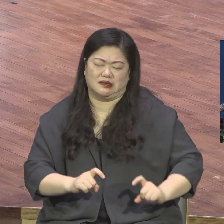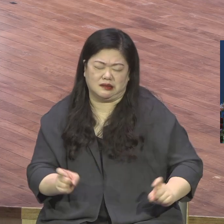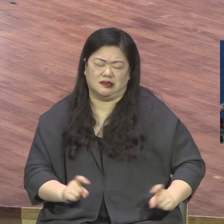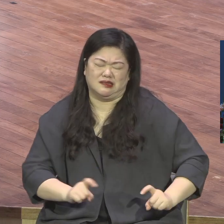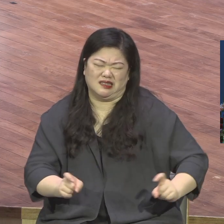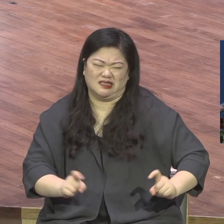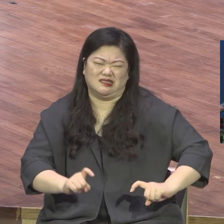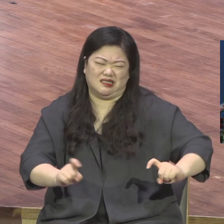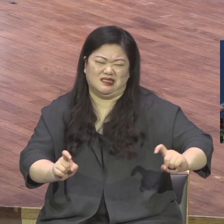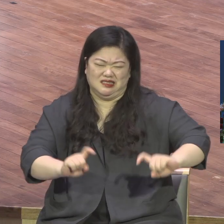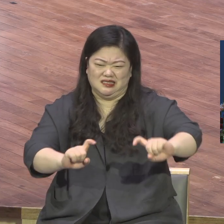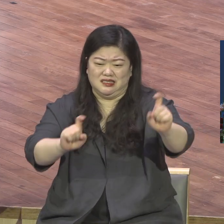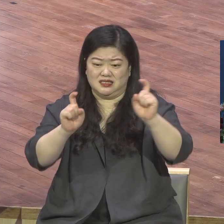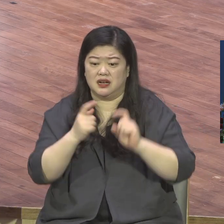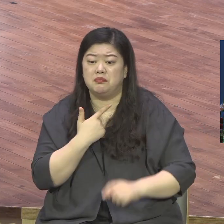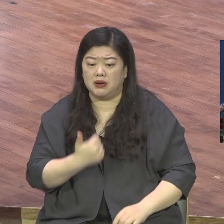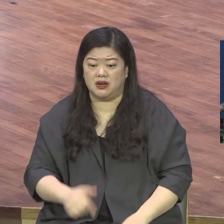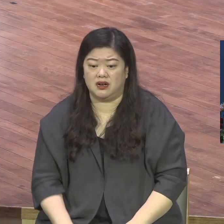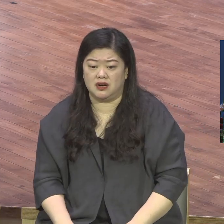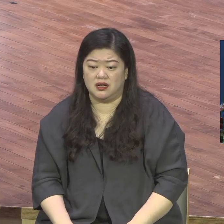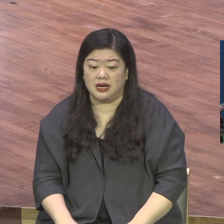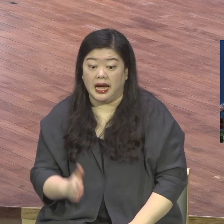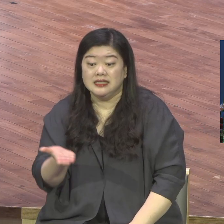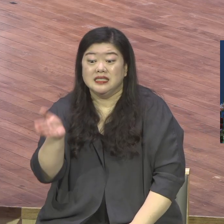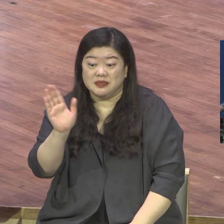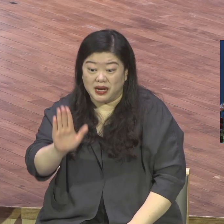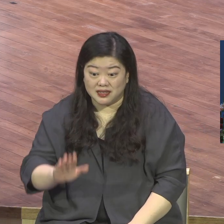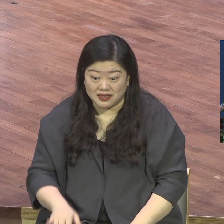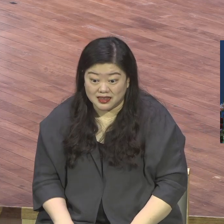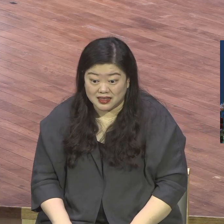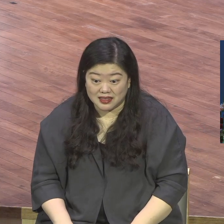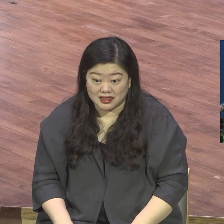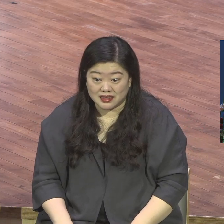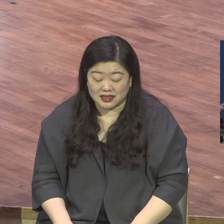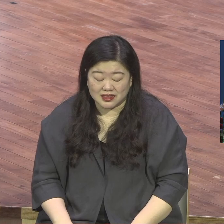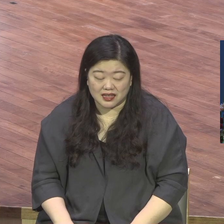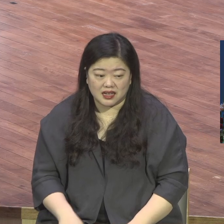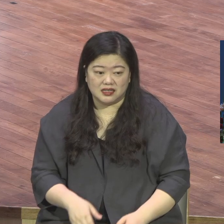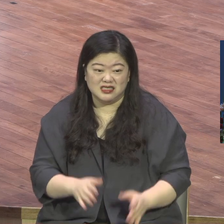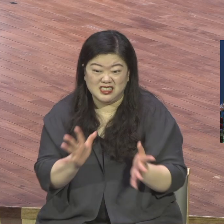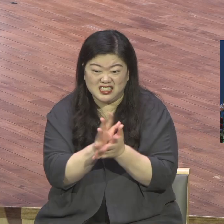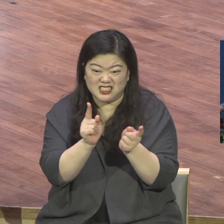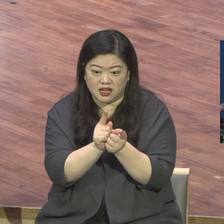한 번도 사람하고 멱살 잡은 적이 없습니다.